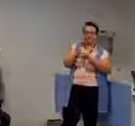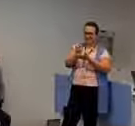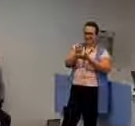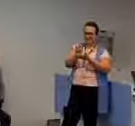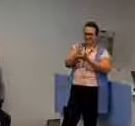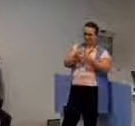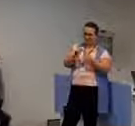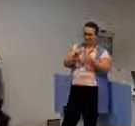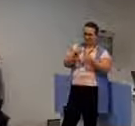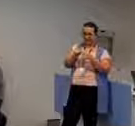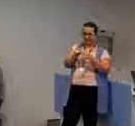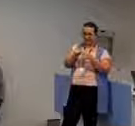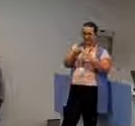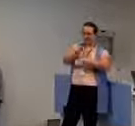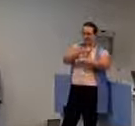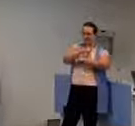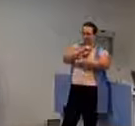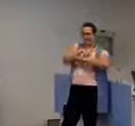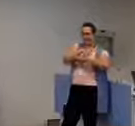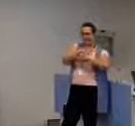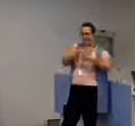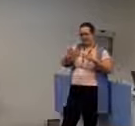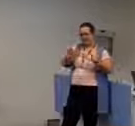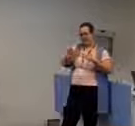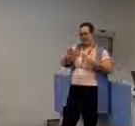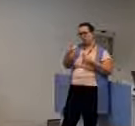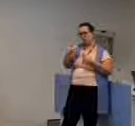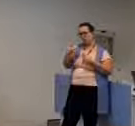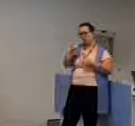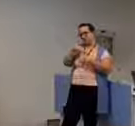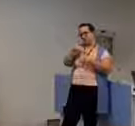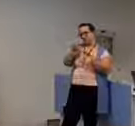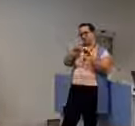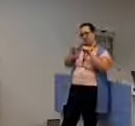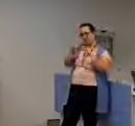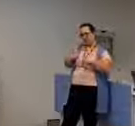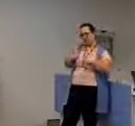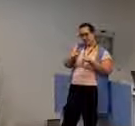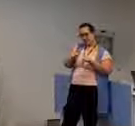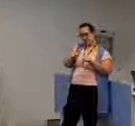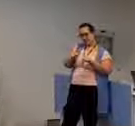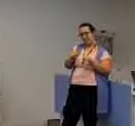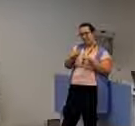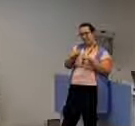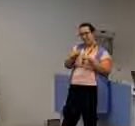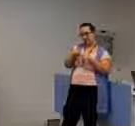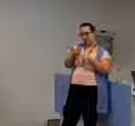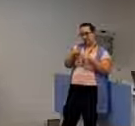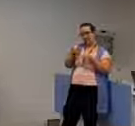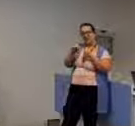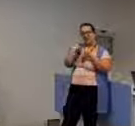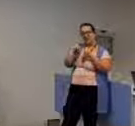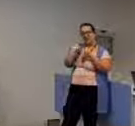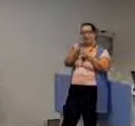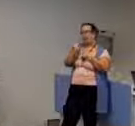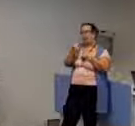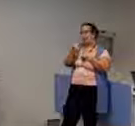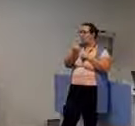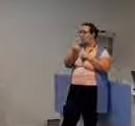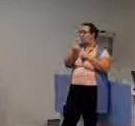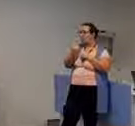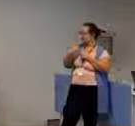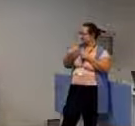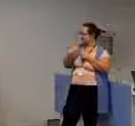de um estampo progressivo, ou as fases de um sistema transfer, ou que sejam ferramentas individuais que